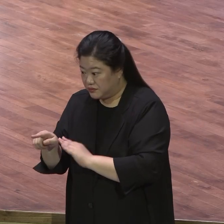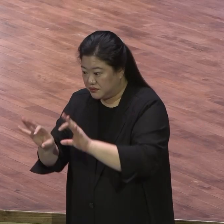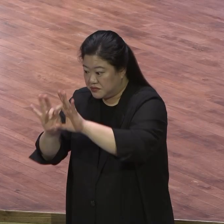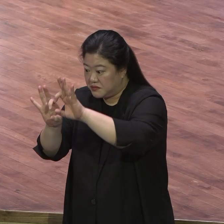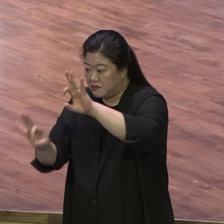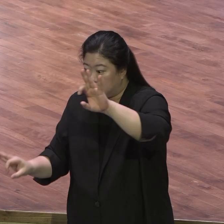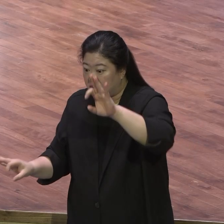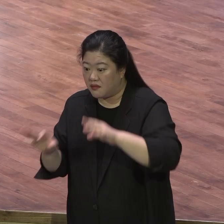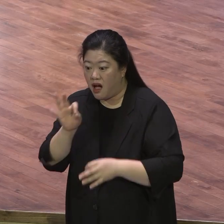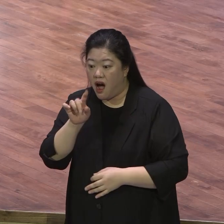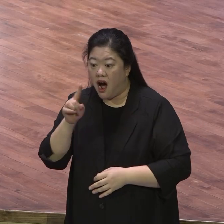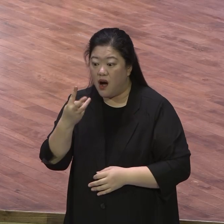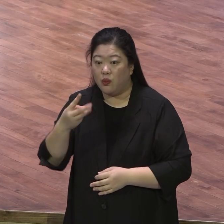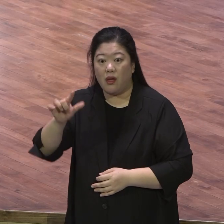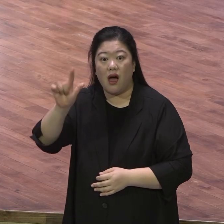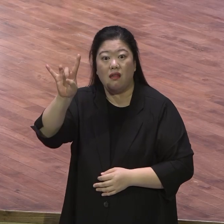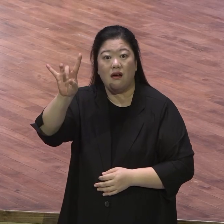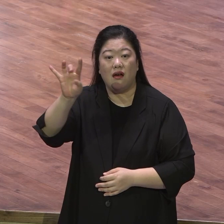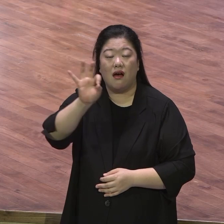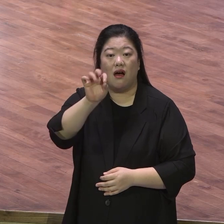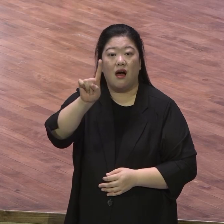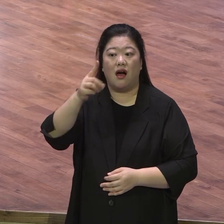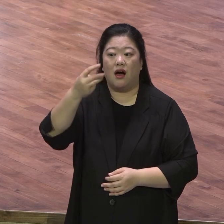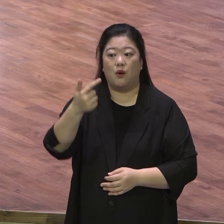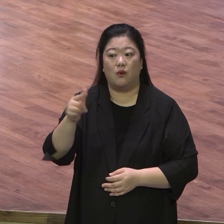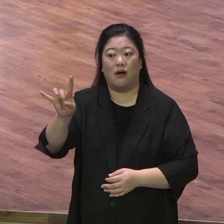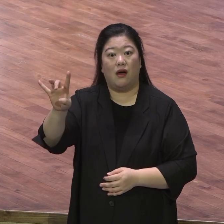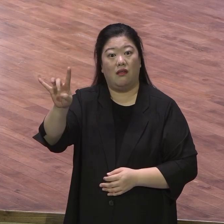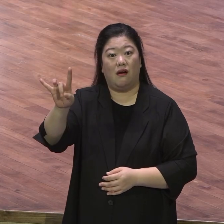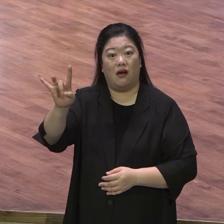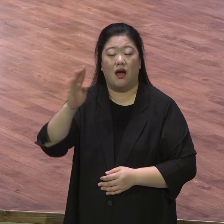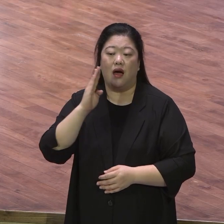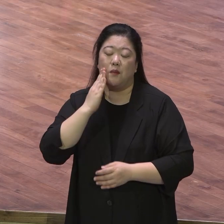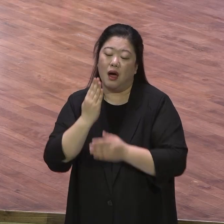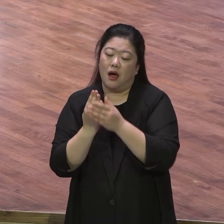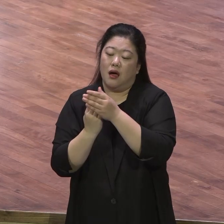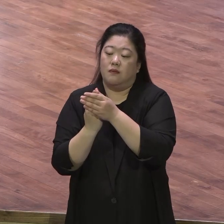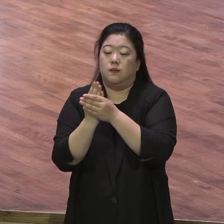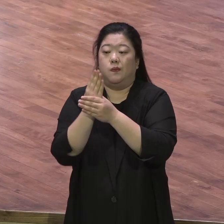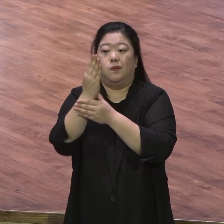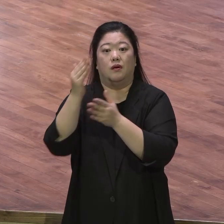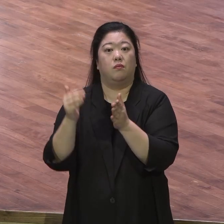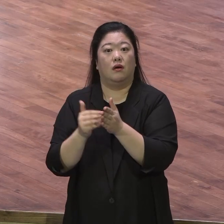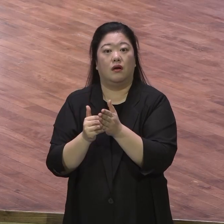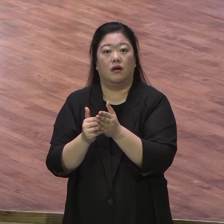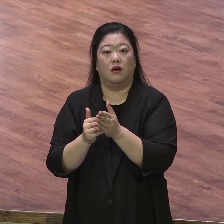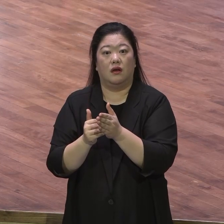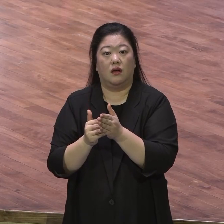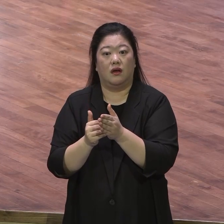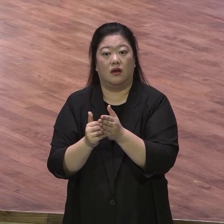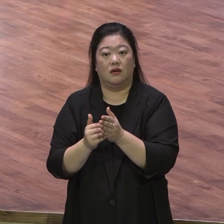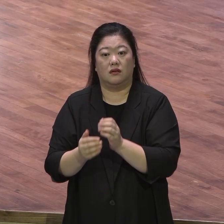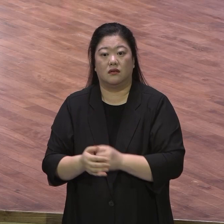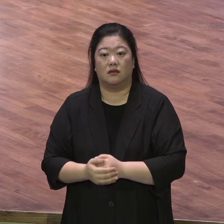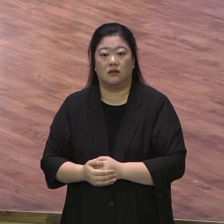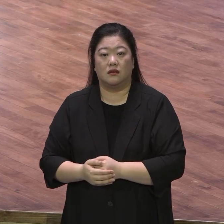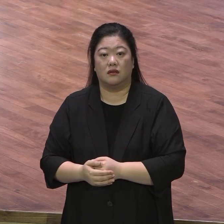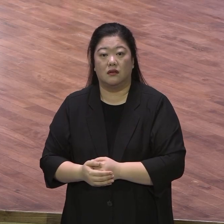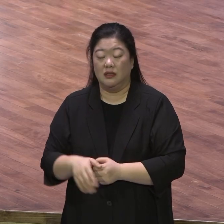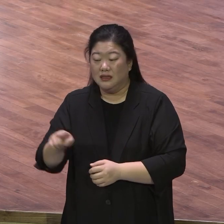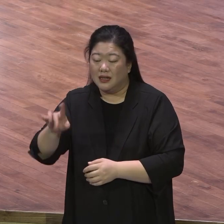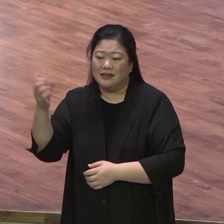맺혀있어 아론의 지팡이에 놀라운 재창조의 역사이 하나님 아니면